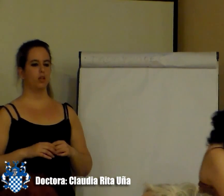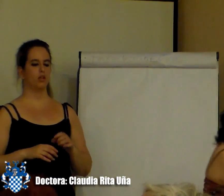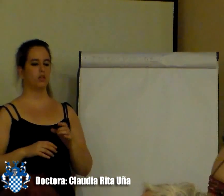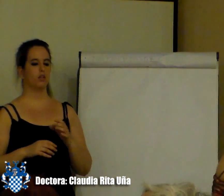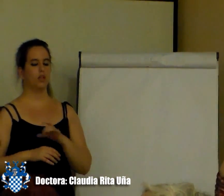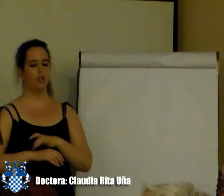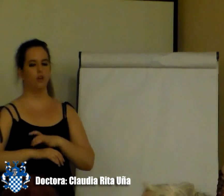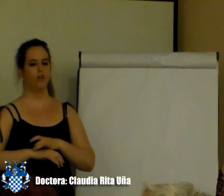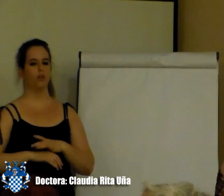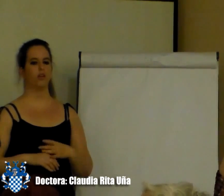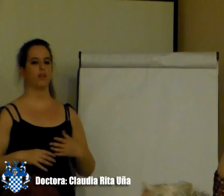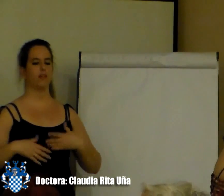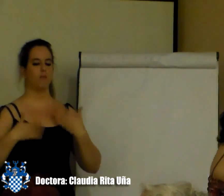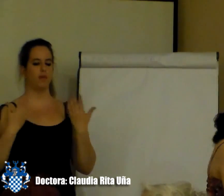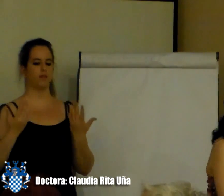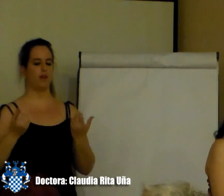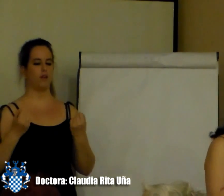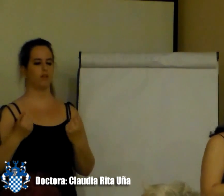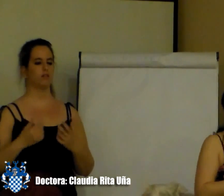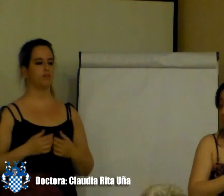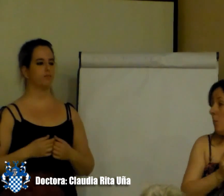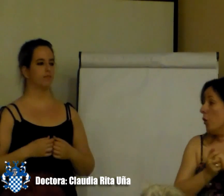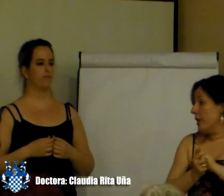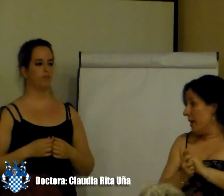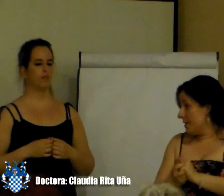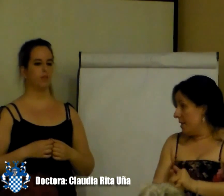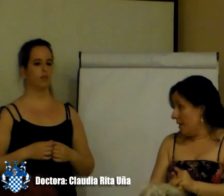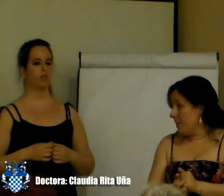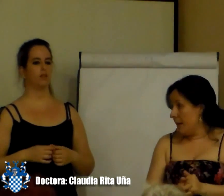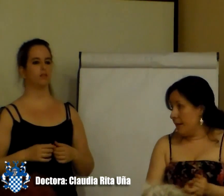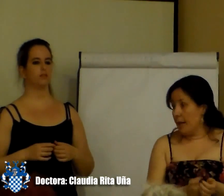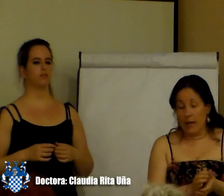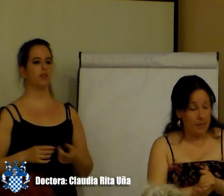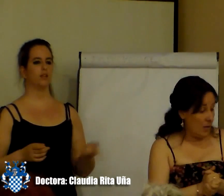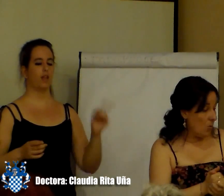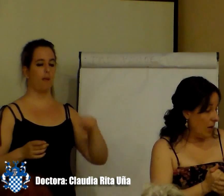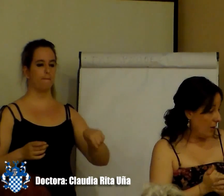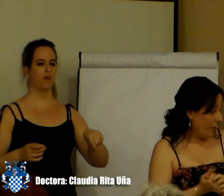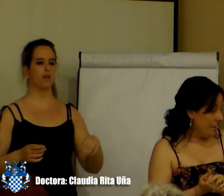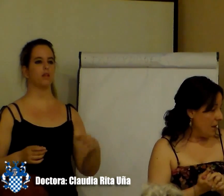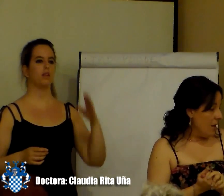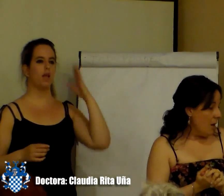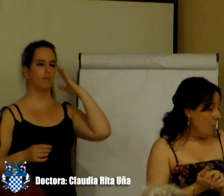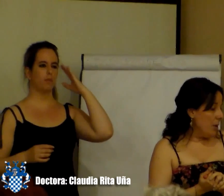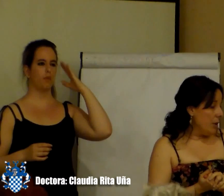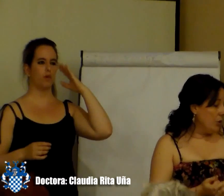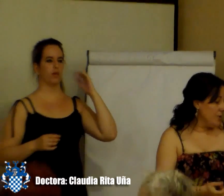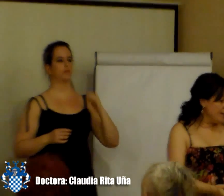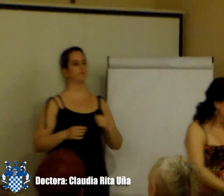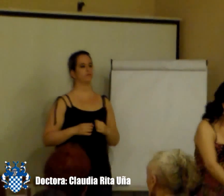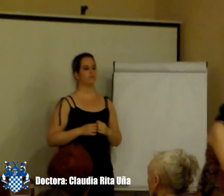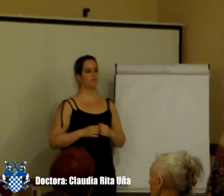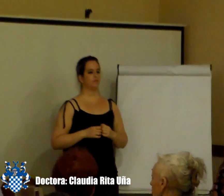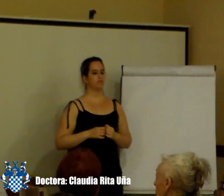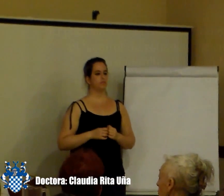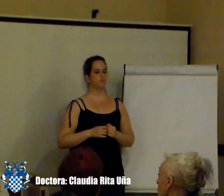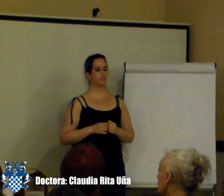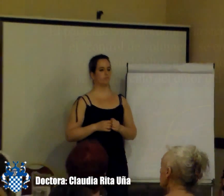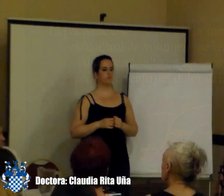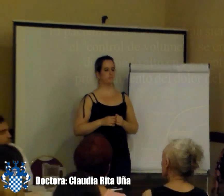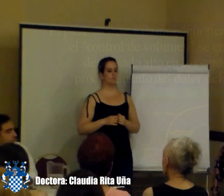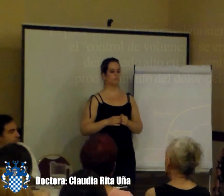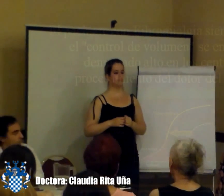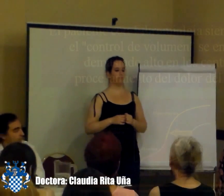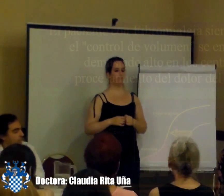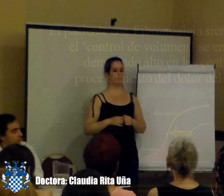¿sí? Y también con la parte de memoria, ¿sí? También está vinculado. Bueno, entonces acá les puse